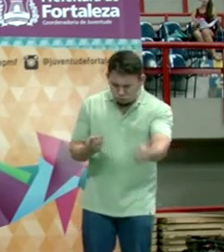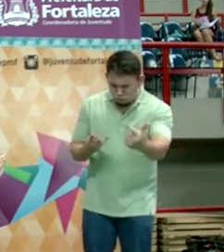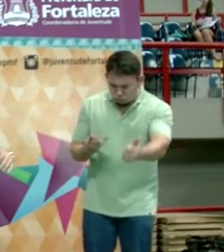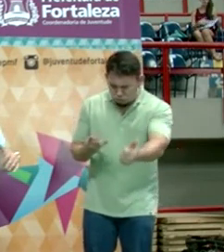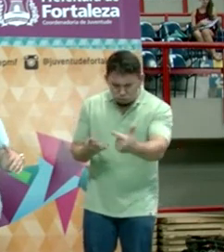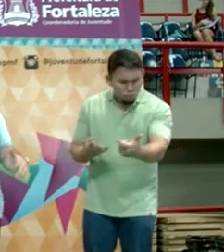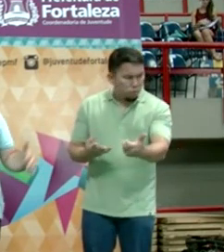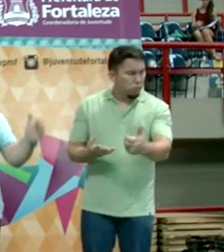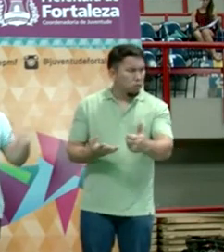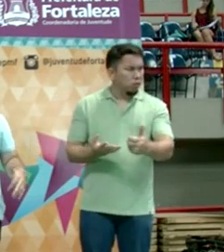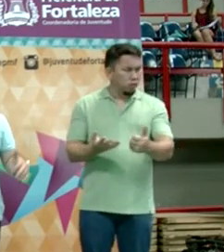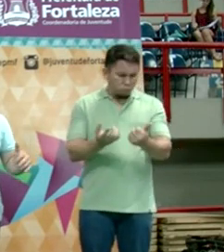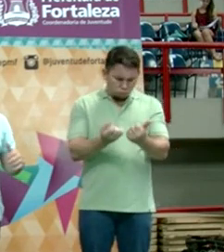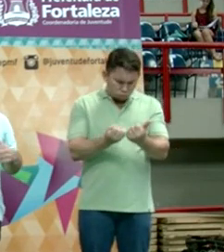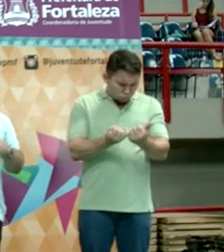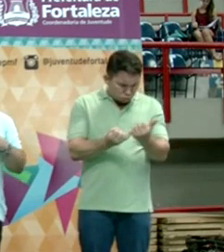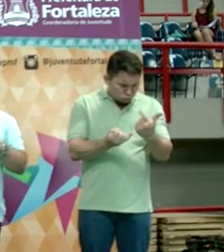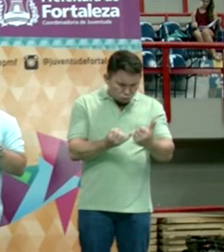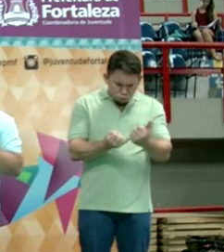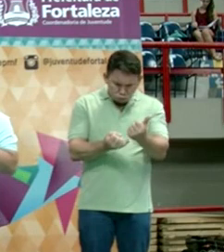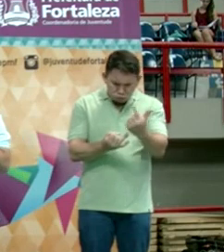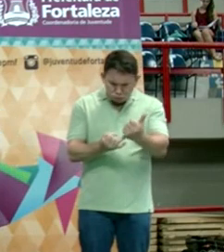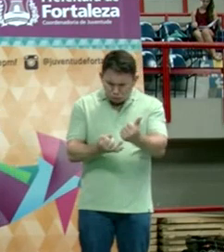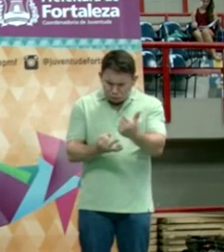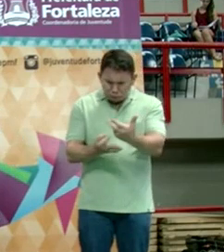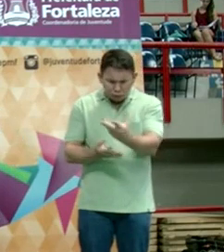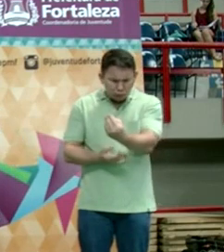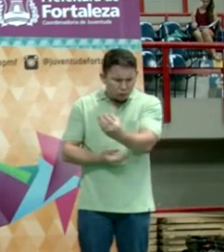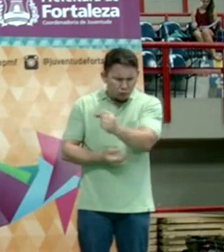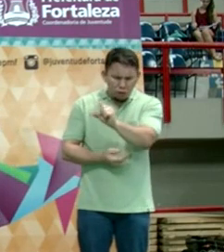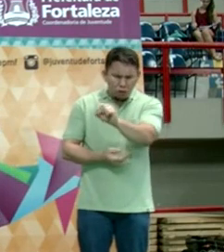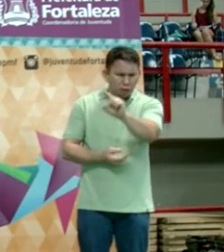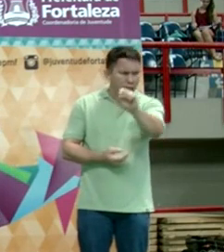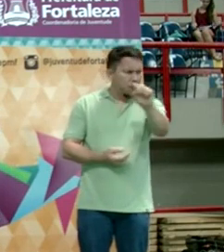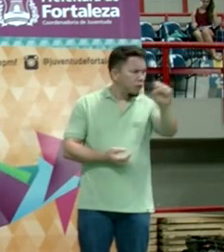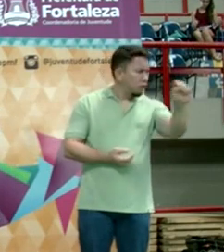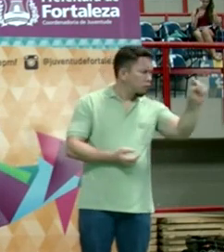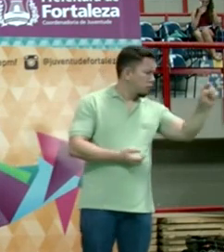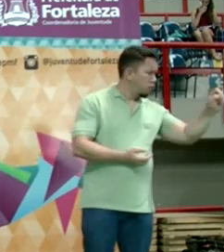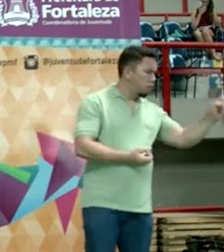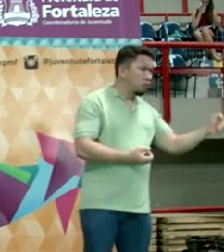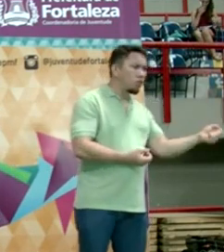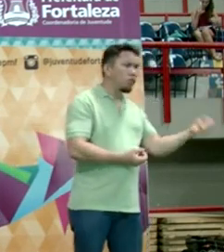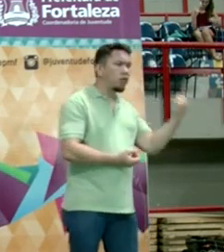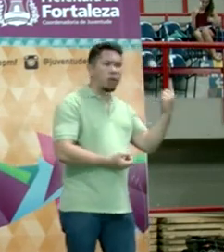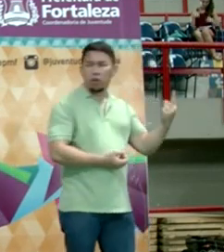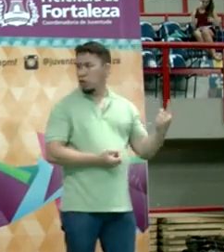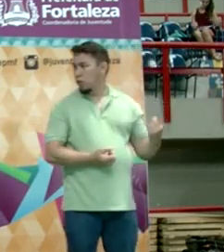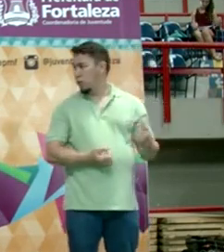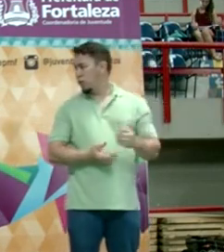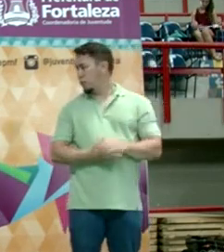Se você for ver, tem muita coisa com o número 12. Justamente